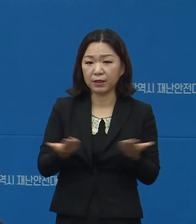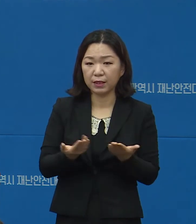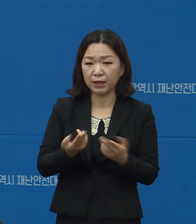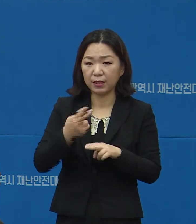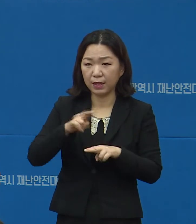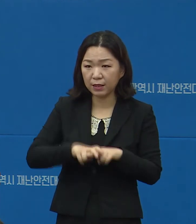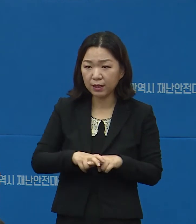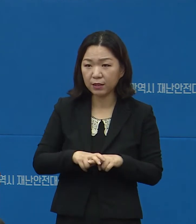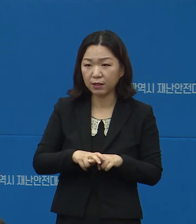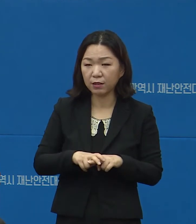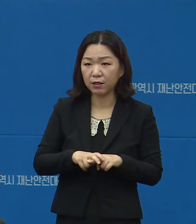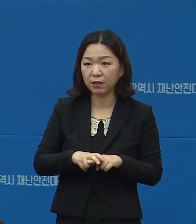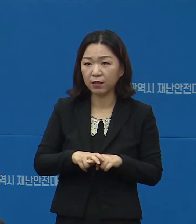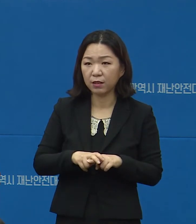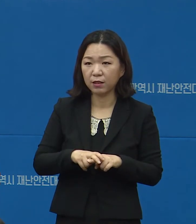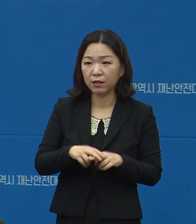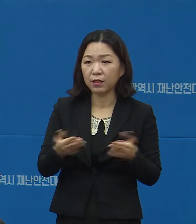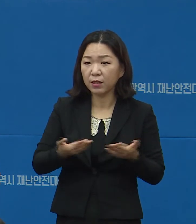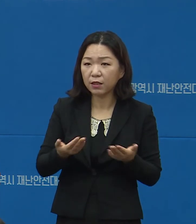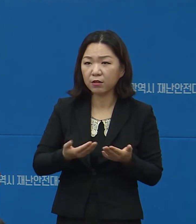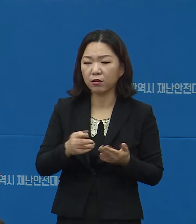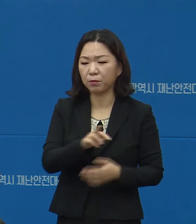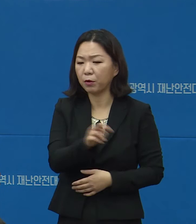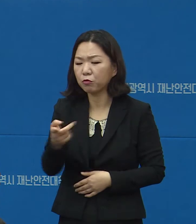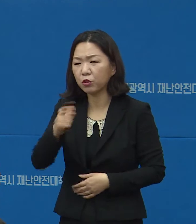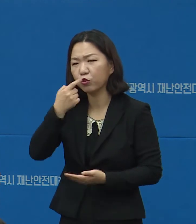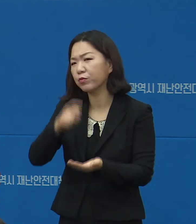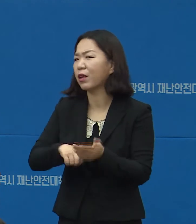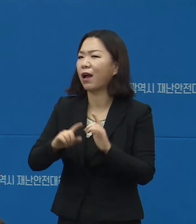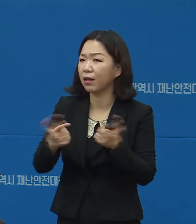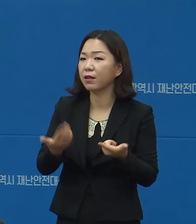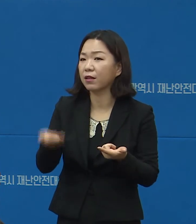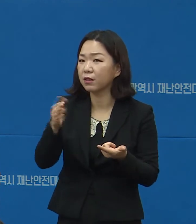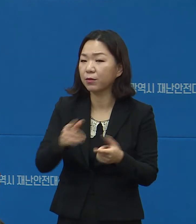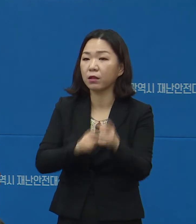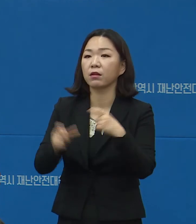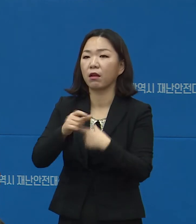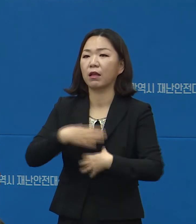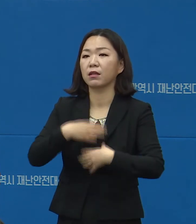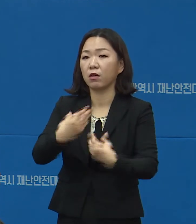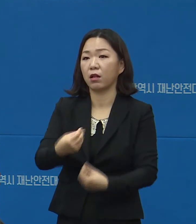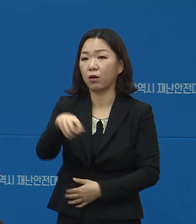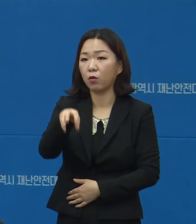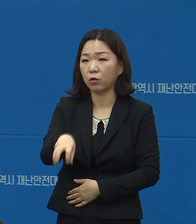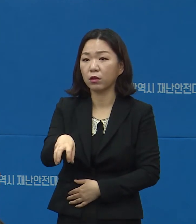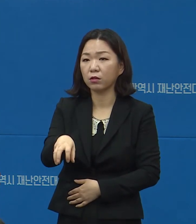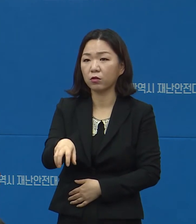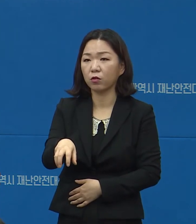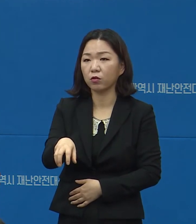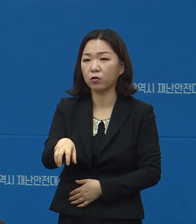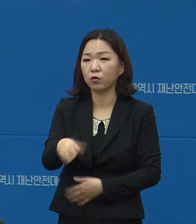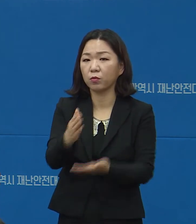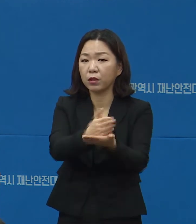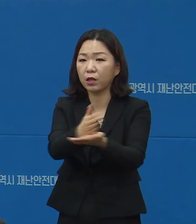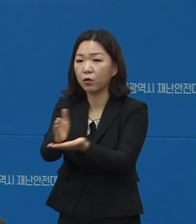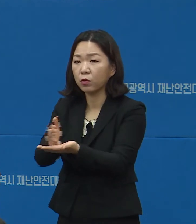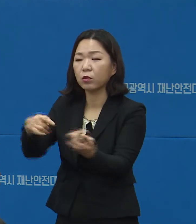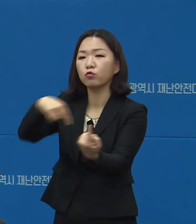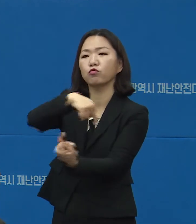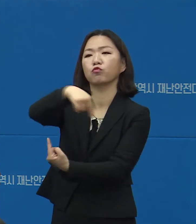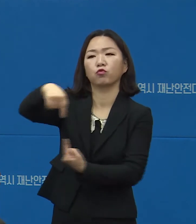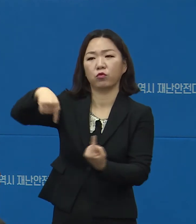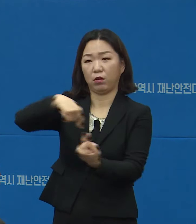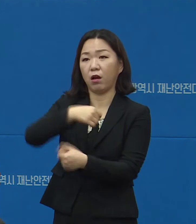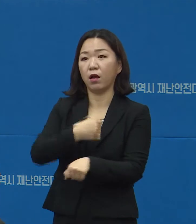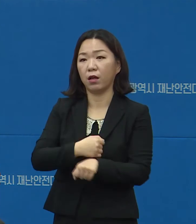않을 거라고 봅니다. 그러나 이 부분들을 다른 지역으로 안전한, 좀 더 안전한 지역에서 분산해서 운영해